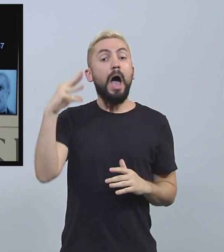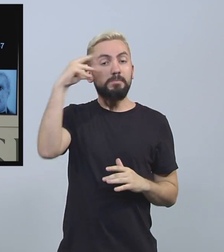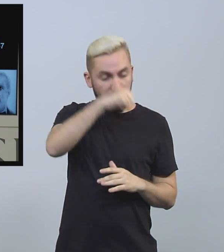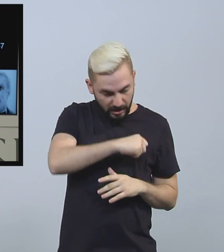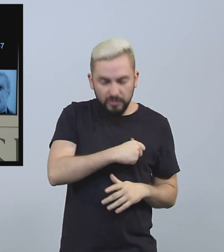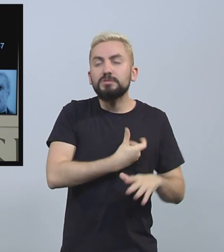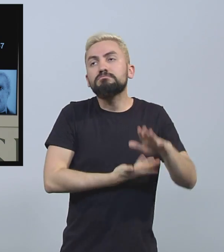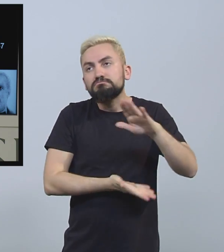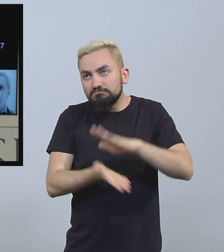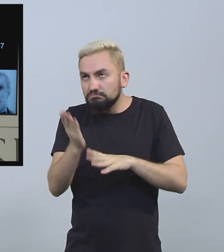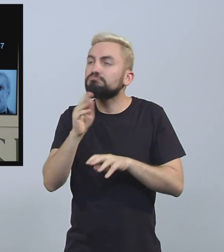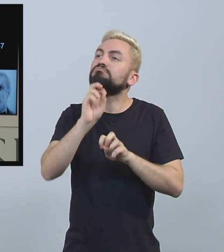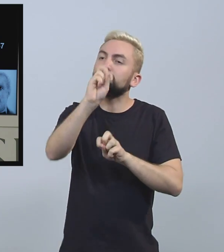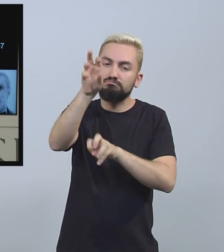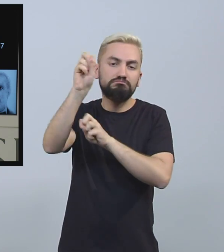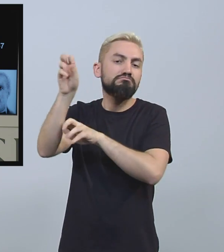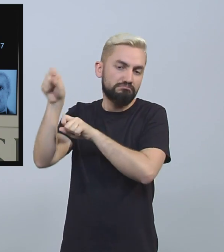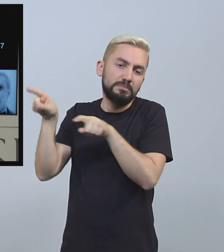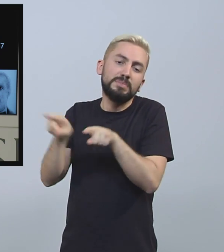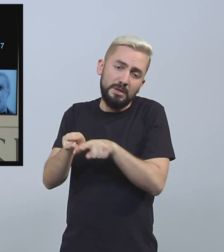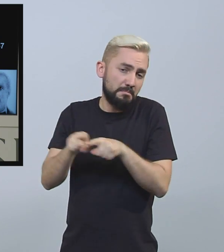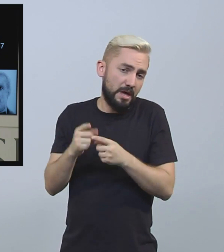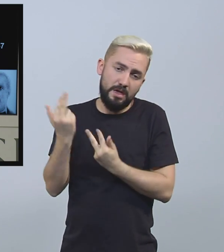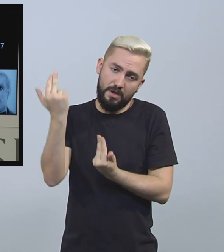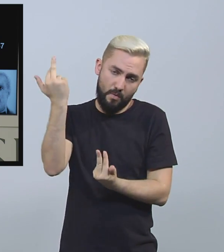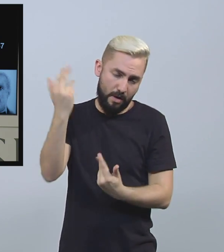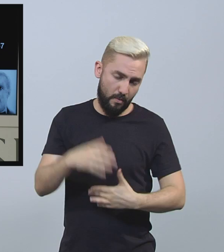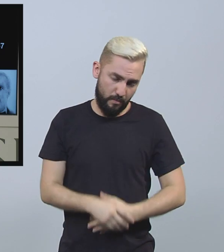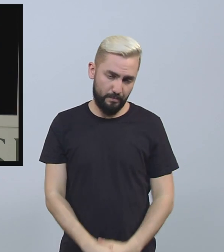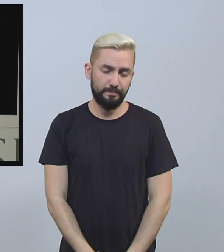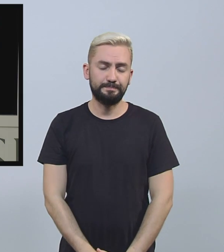da Libras nas suas regiões natais.